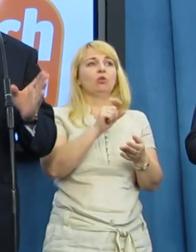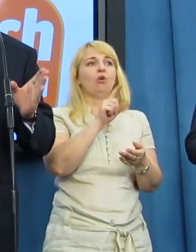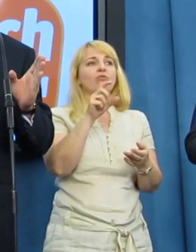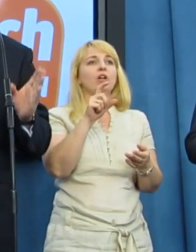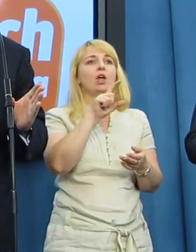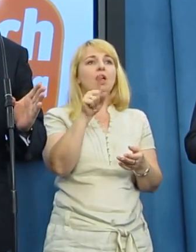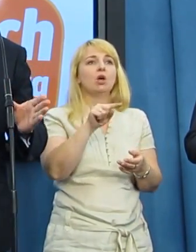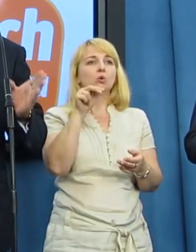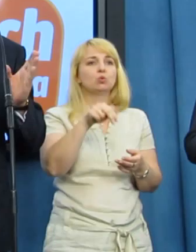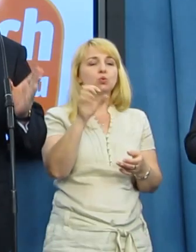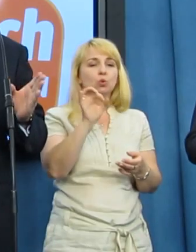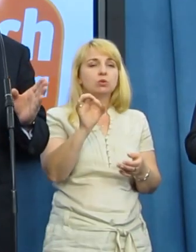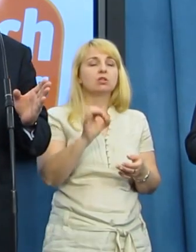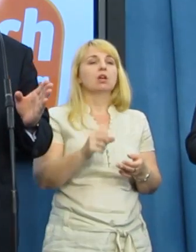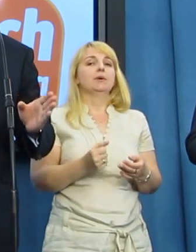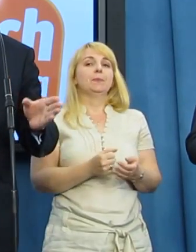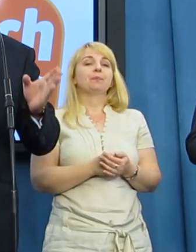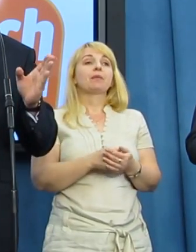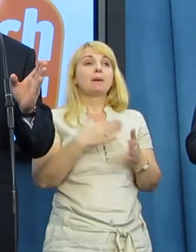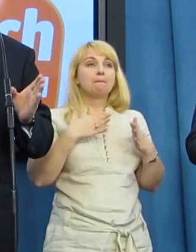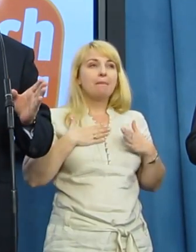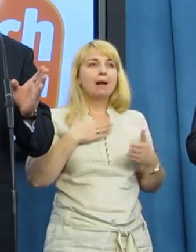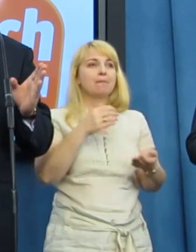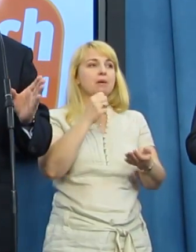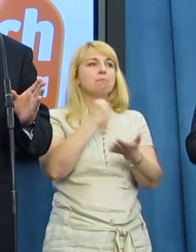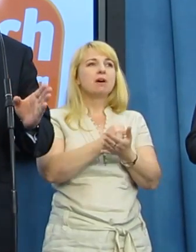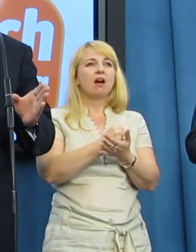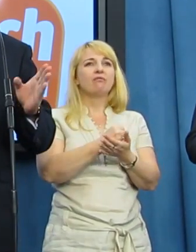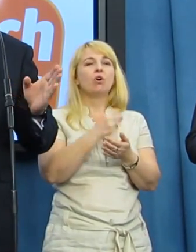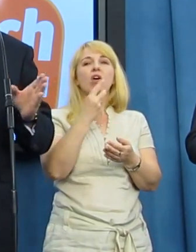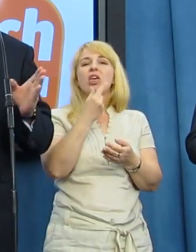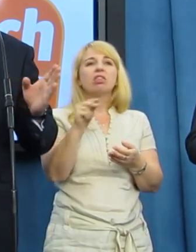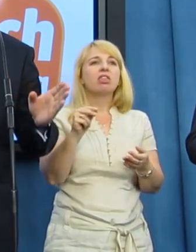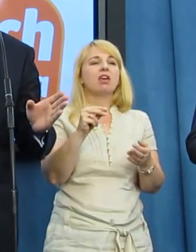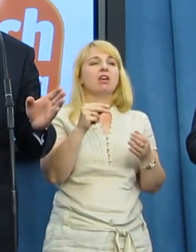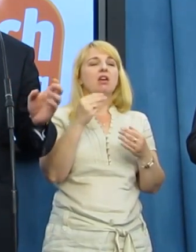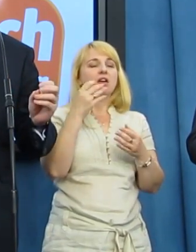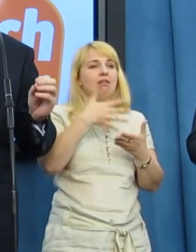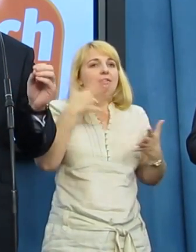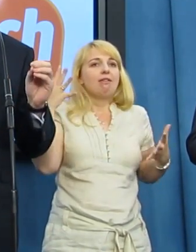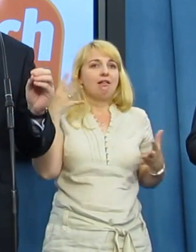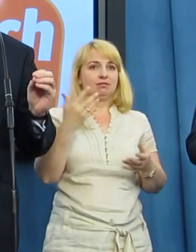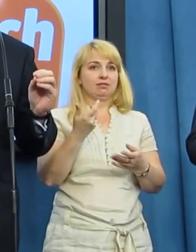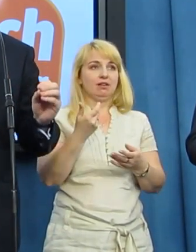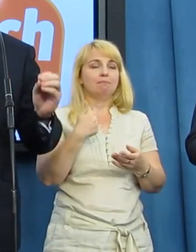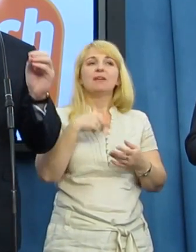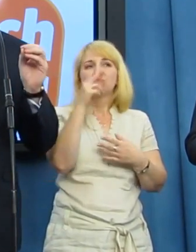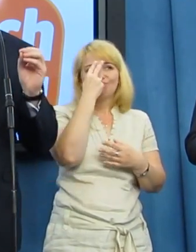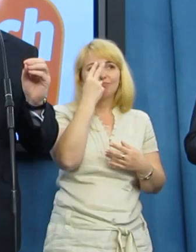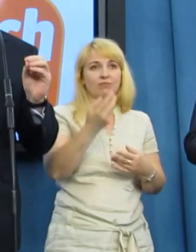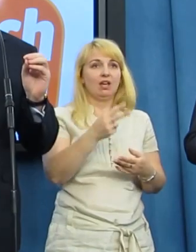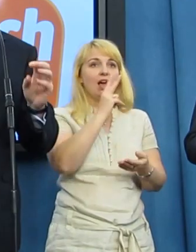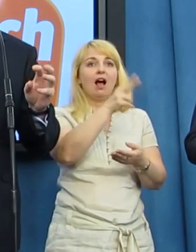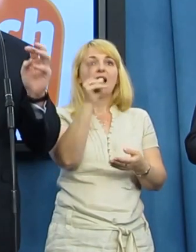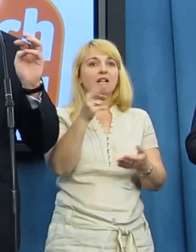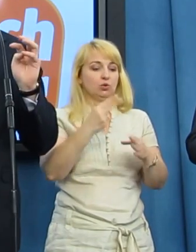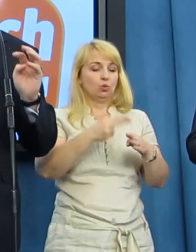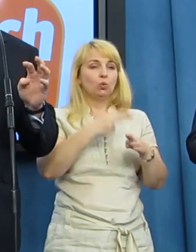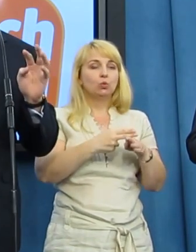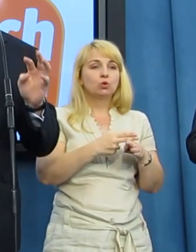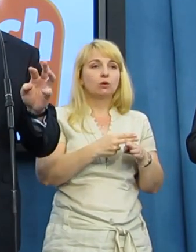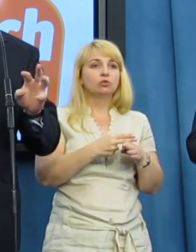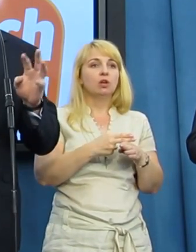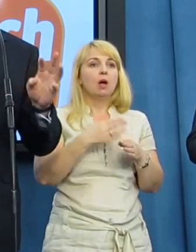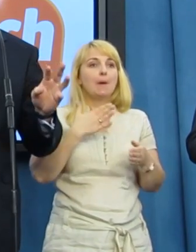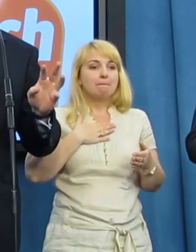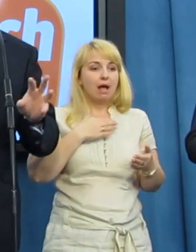mamy niejasne prawo, dwuznaczne prawo. I najpierw ZUS i urzędy skarbowe, czy szeroko rozumiane urzędy, interpretują to prawo w sposób